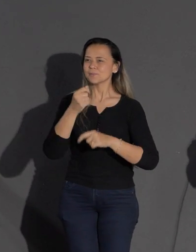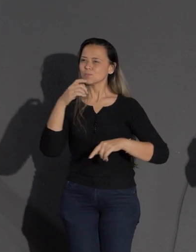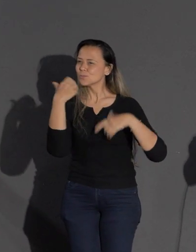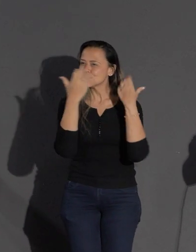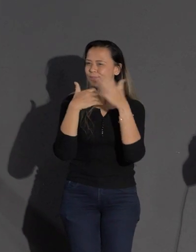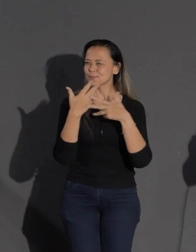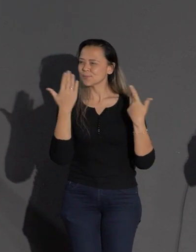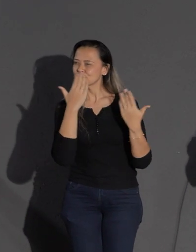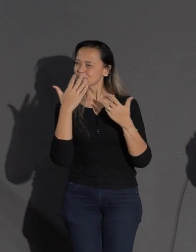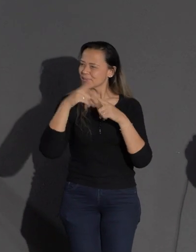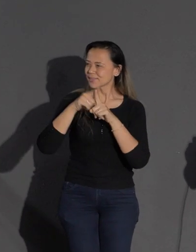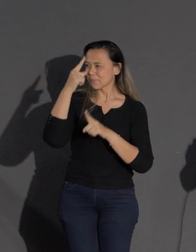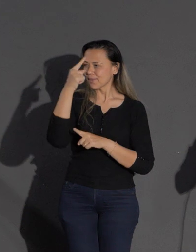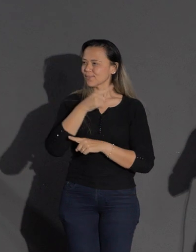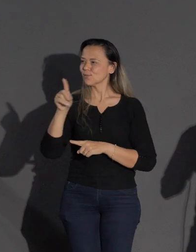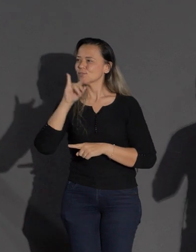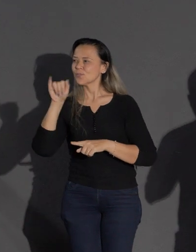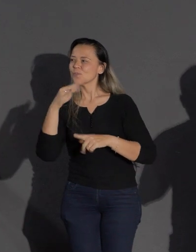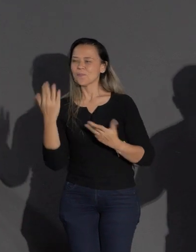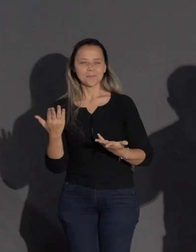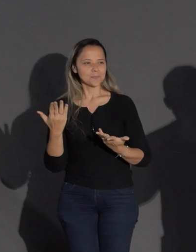repertório e da semana.